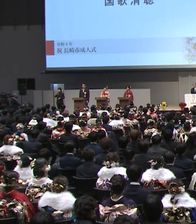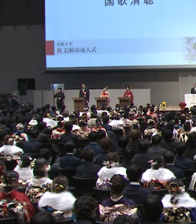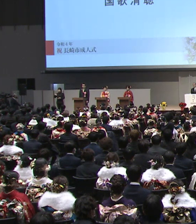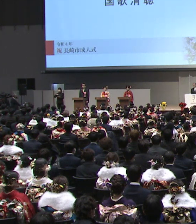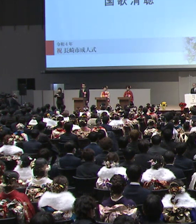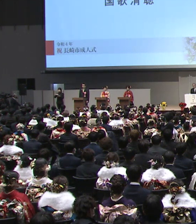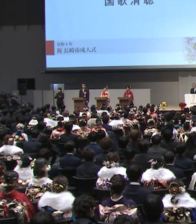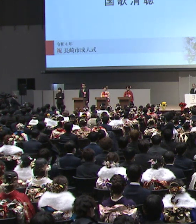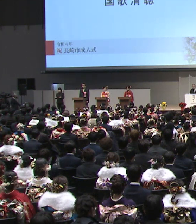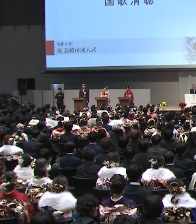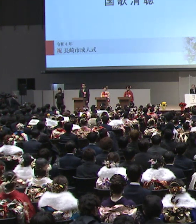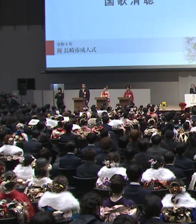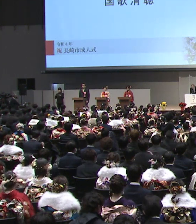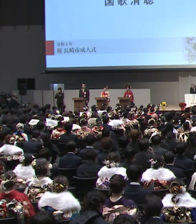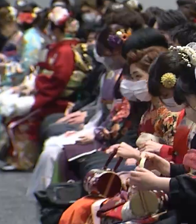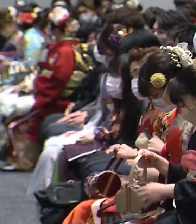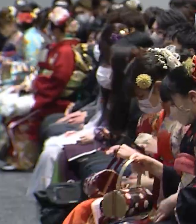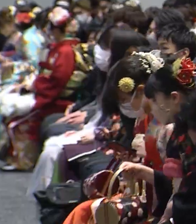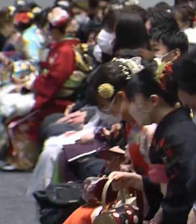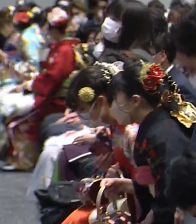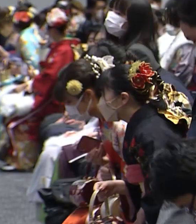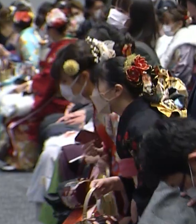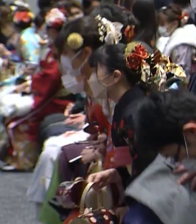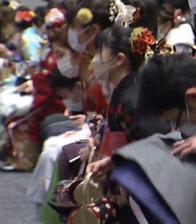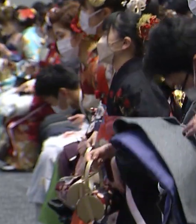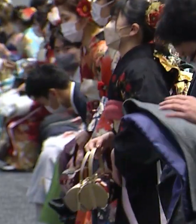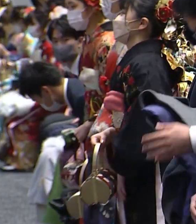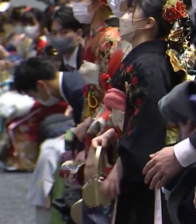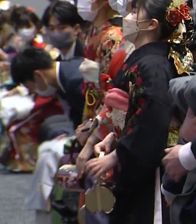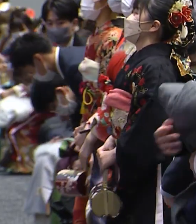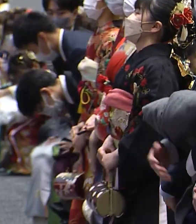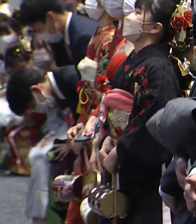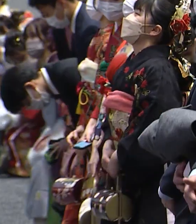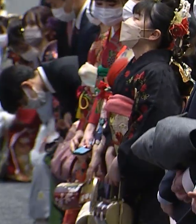ご起立の上国旗にご注目ください